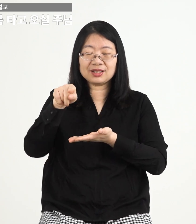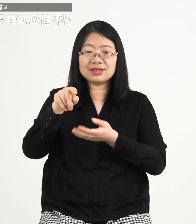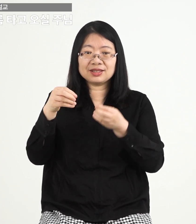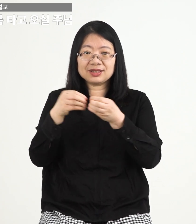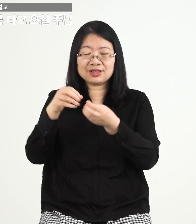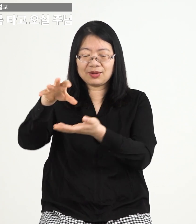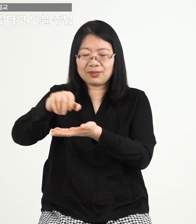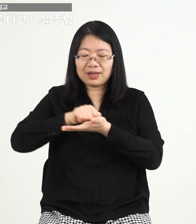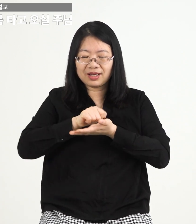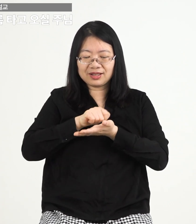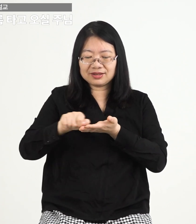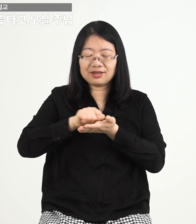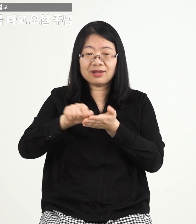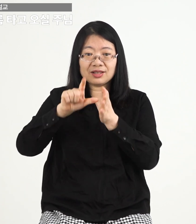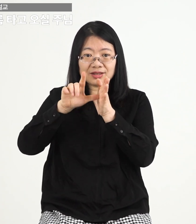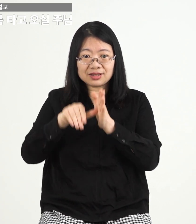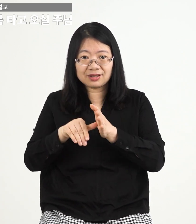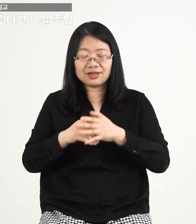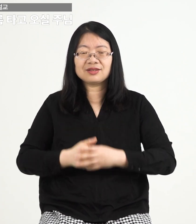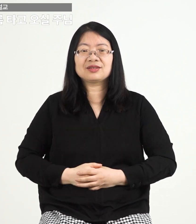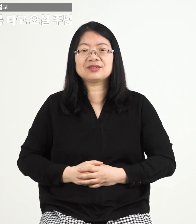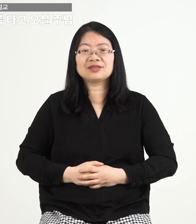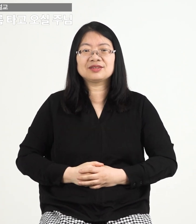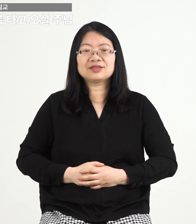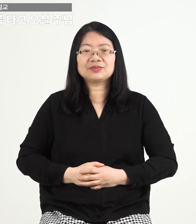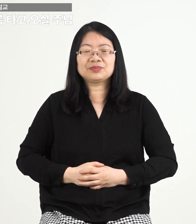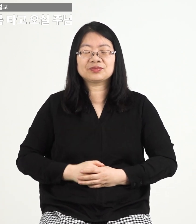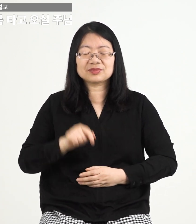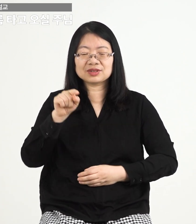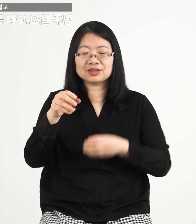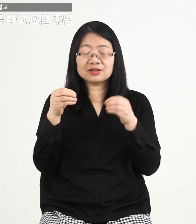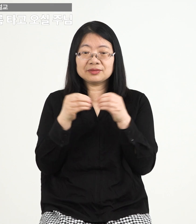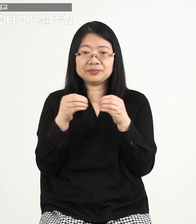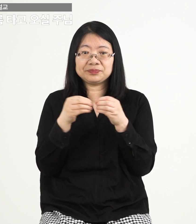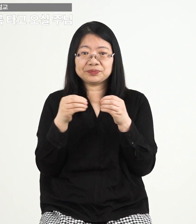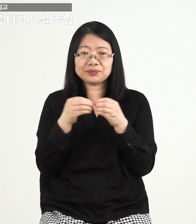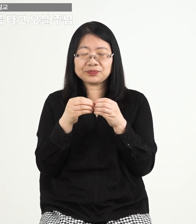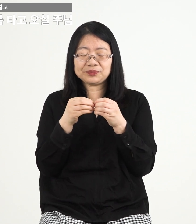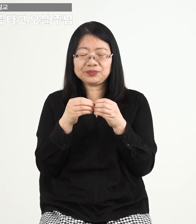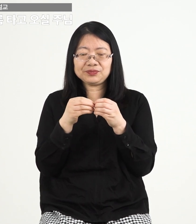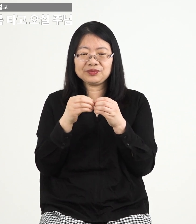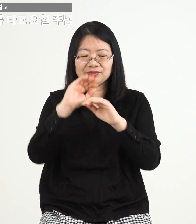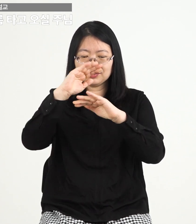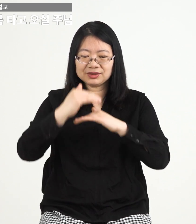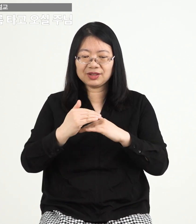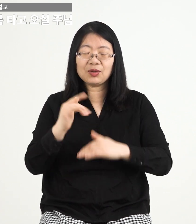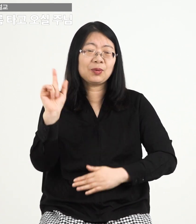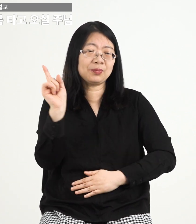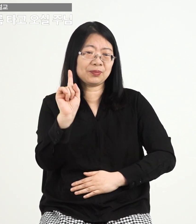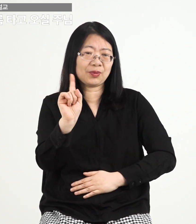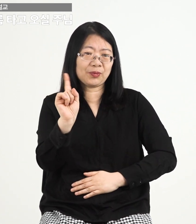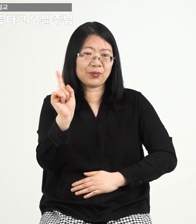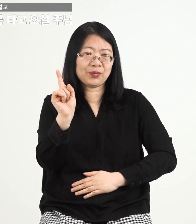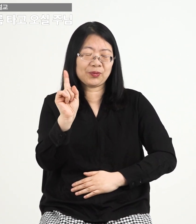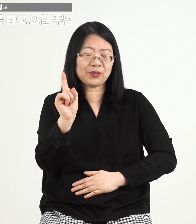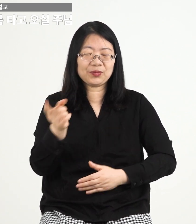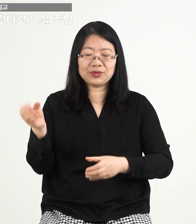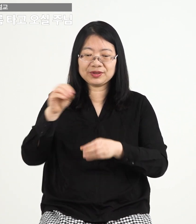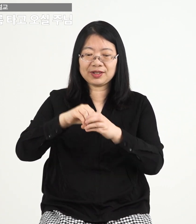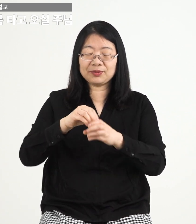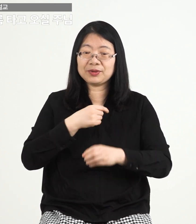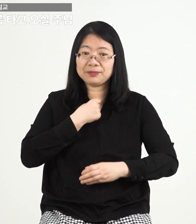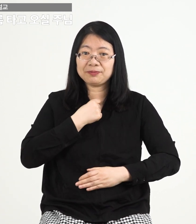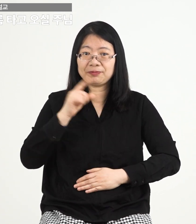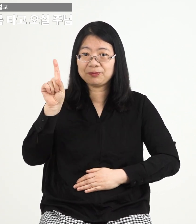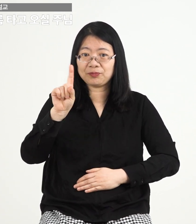받아 적을 때 주로 그 글에다가 어떤 내용을 상식선에서 담고 싶겠습니까?